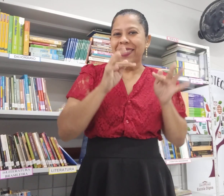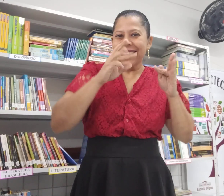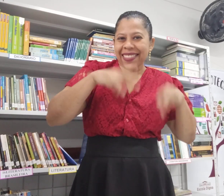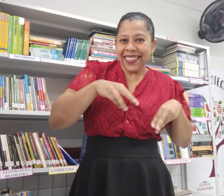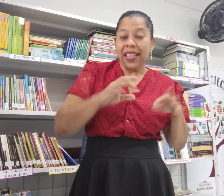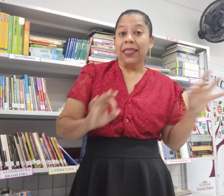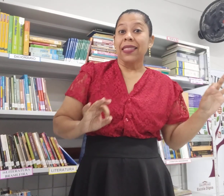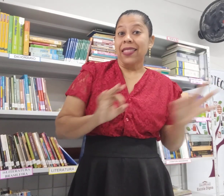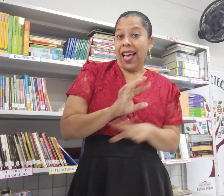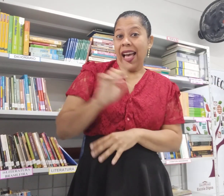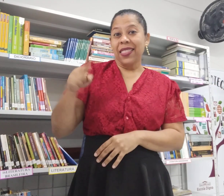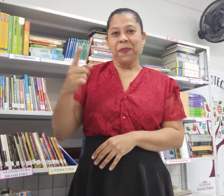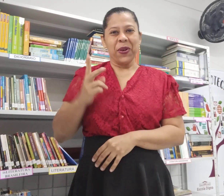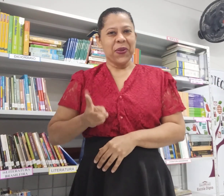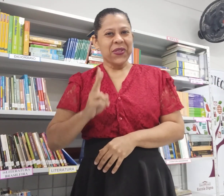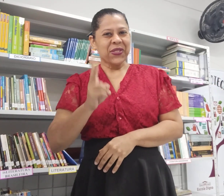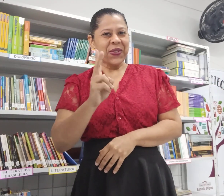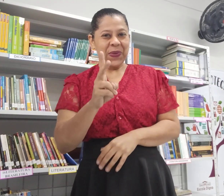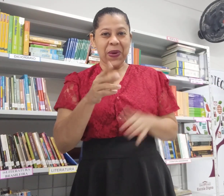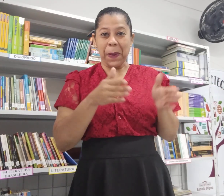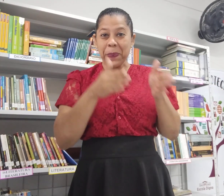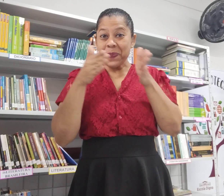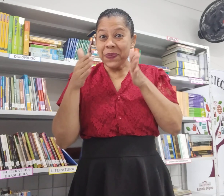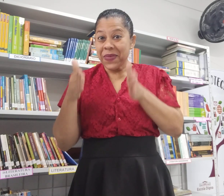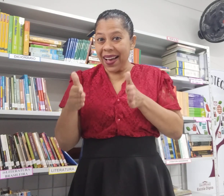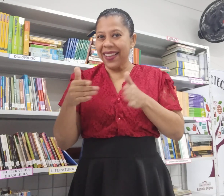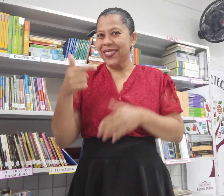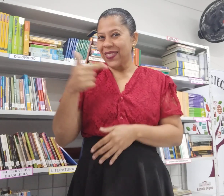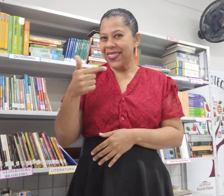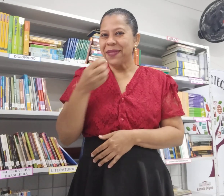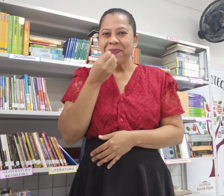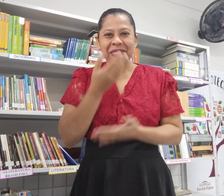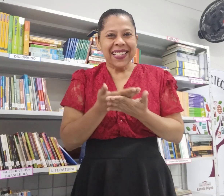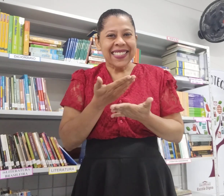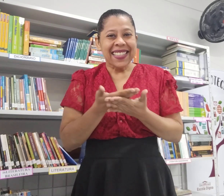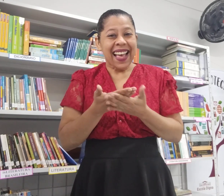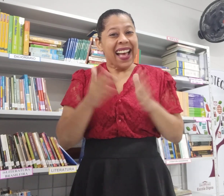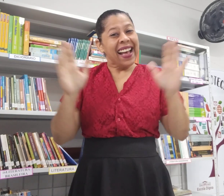vamos continuar com a parte 2. Bons estudos e até mais!